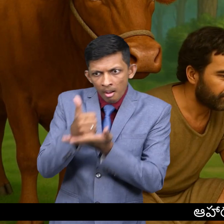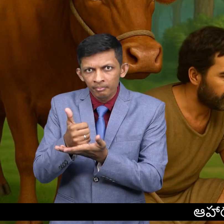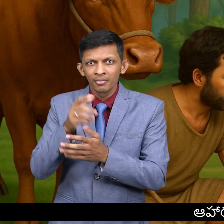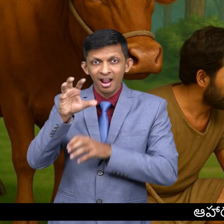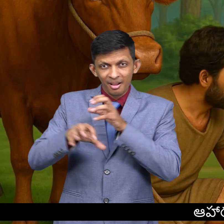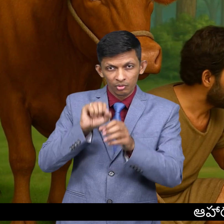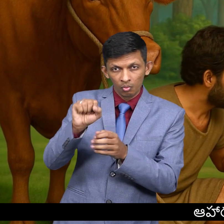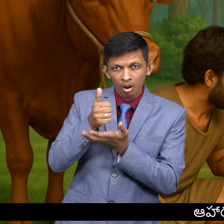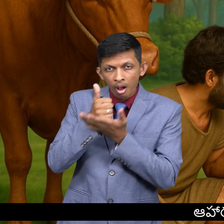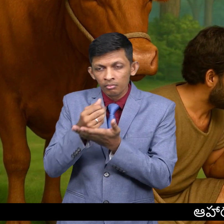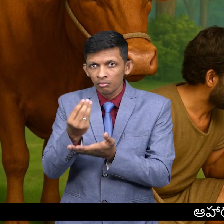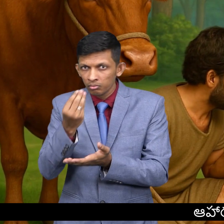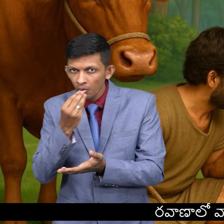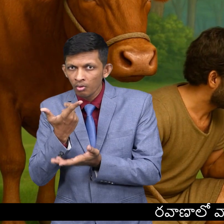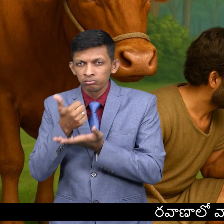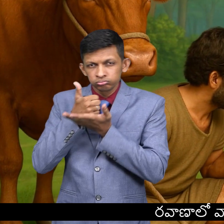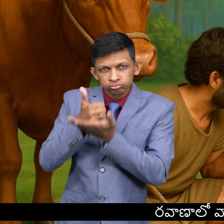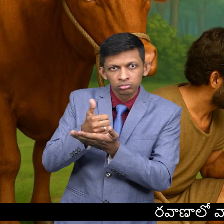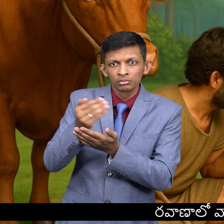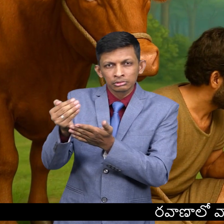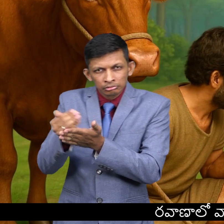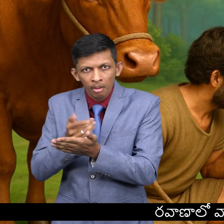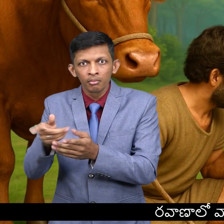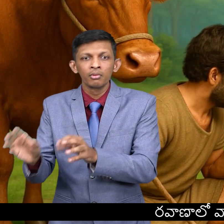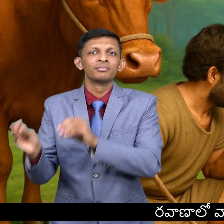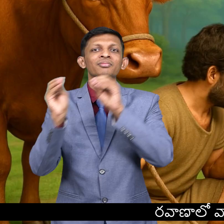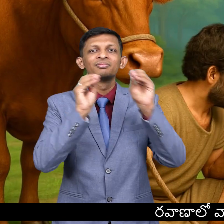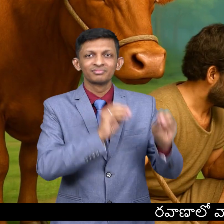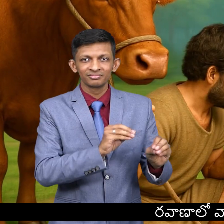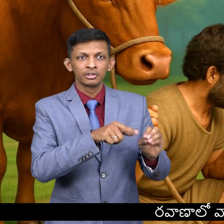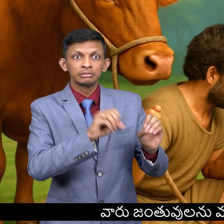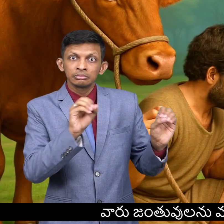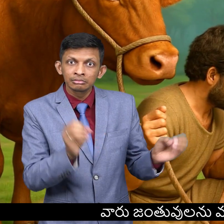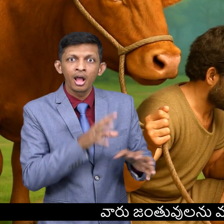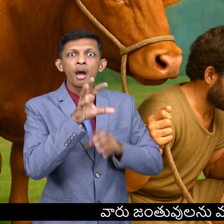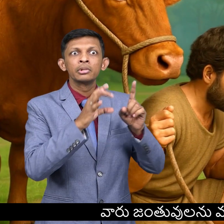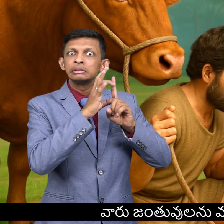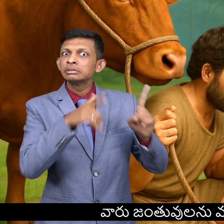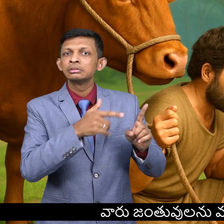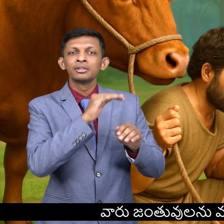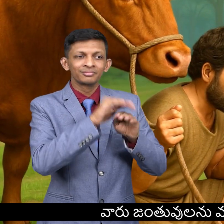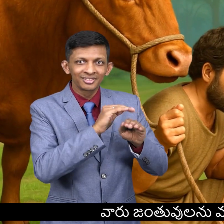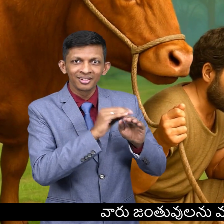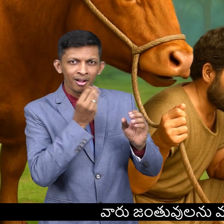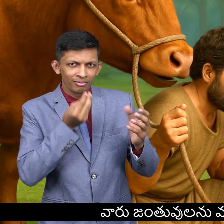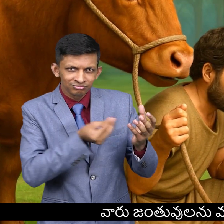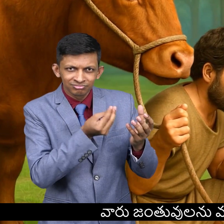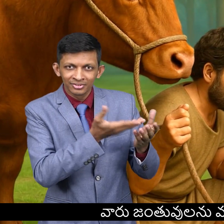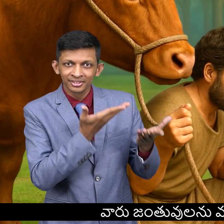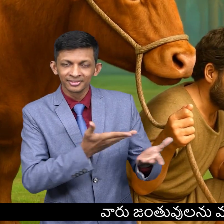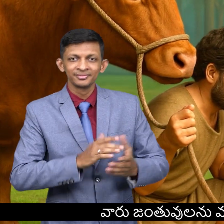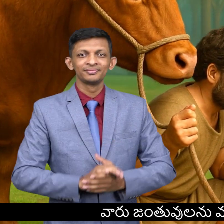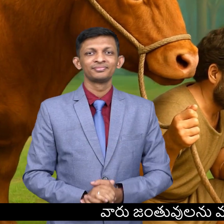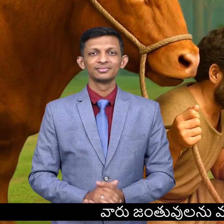ఆహారం, భద్రత మరియు రవాణాలో వారికి సహాయం చేయడానికి వారు జంతువులను